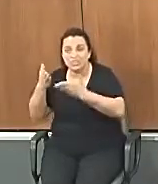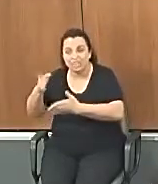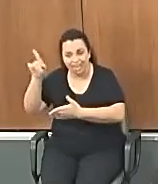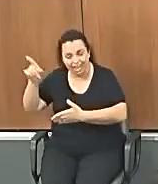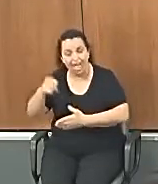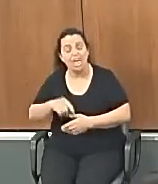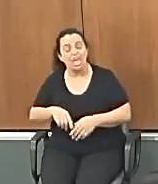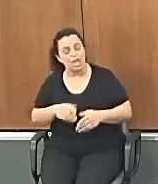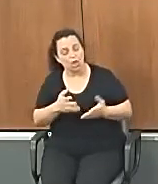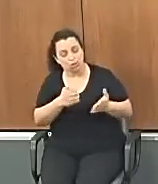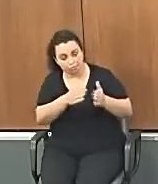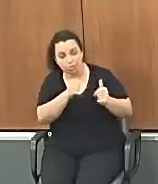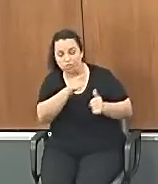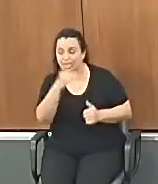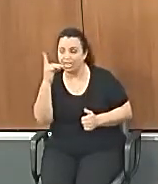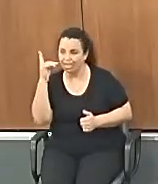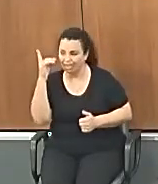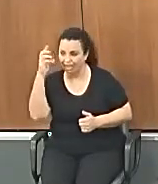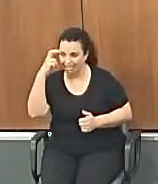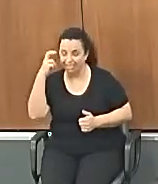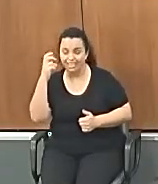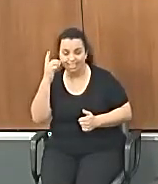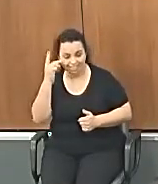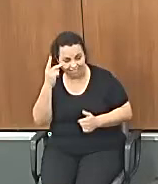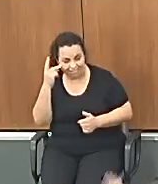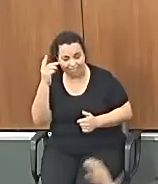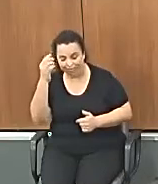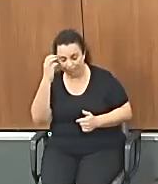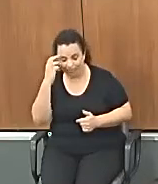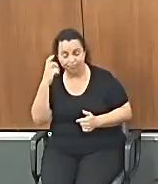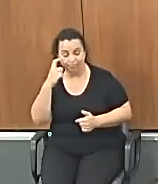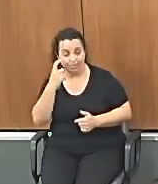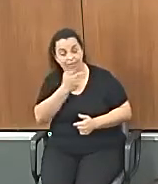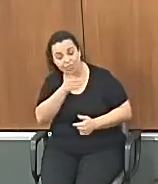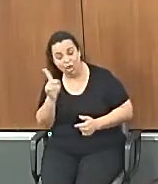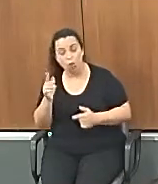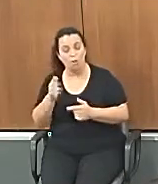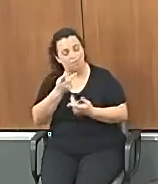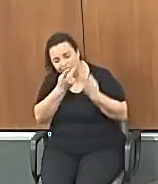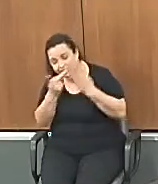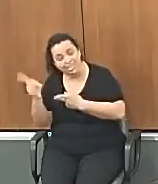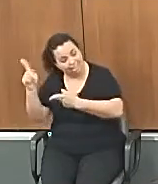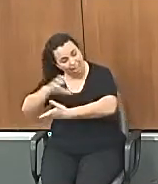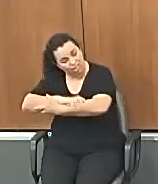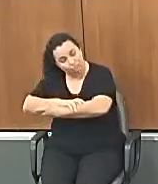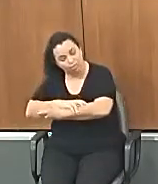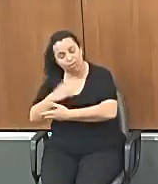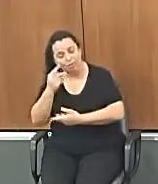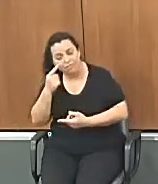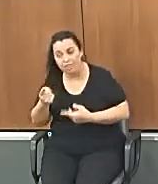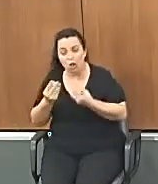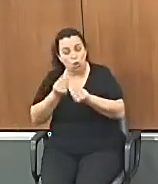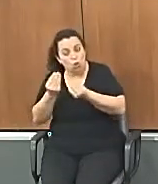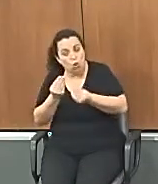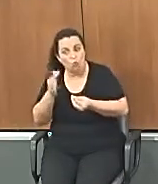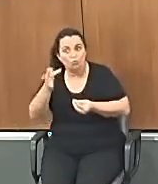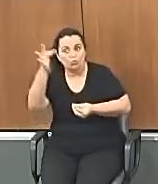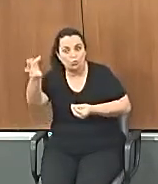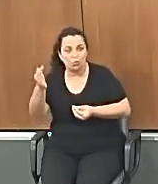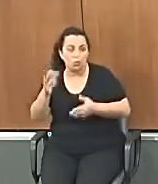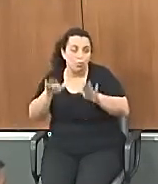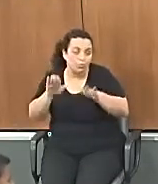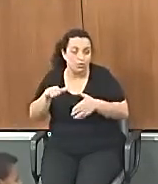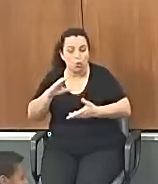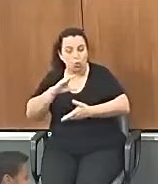visita técnica para que essa comissão e vou pedir em conjunto com a comissão também esporte que o que vossa excelência presídio para que a gente